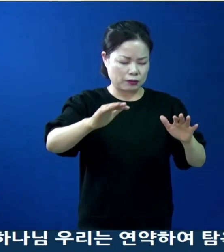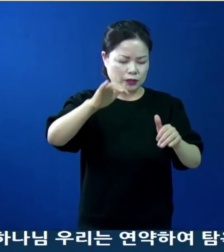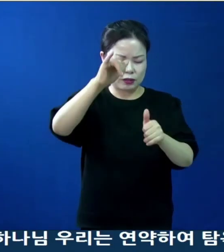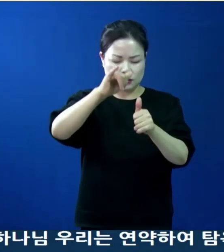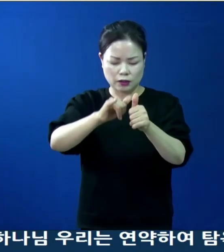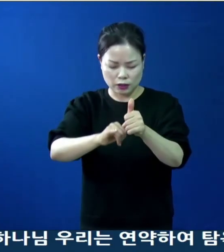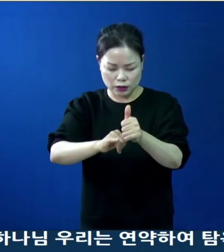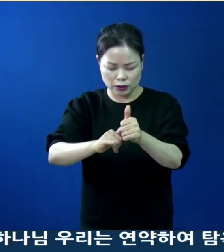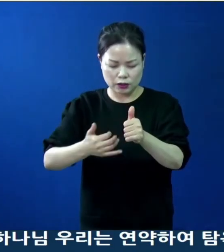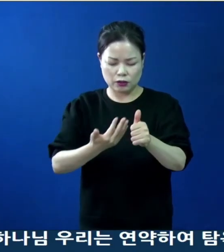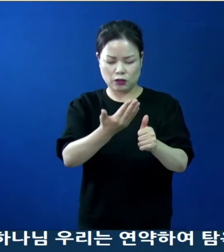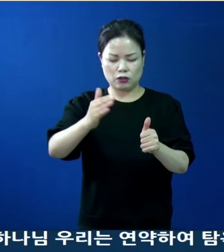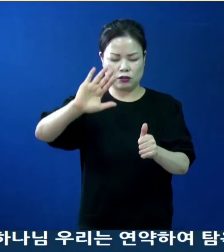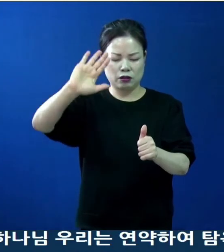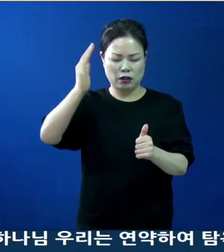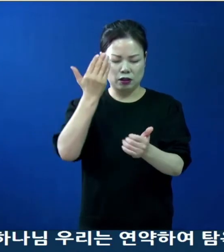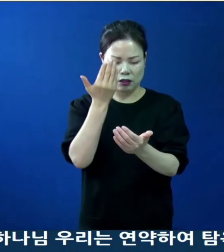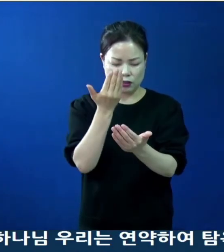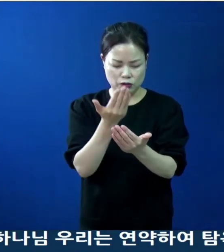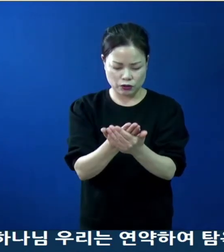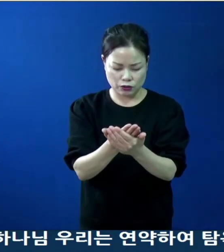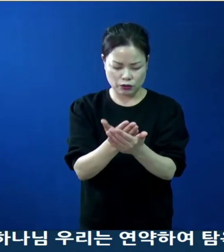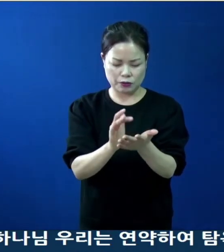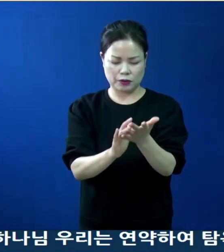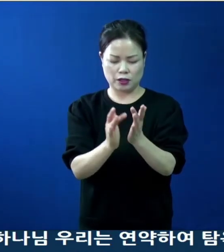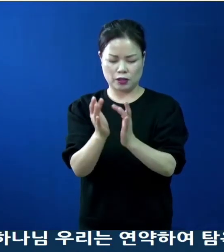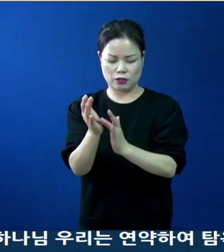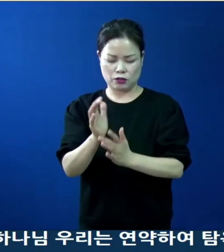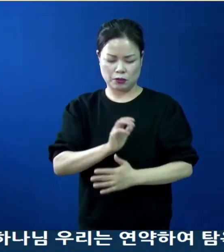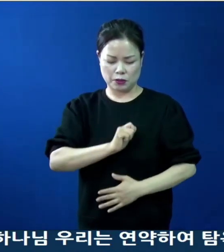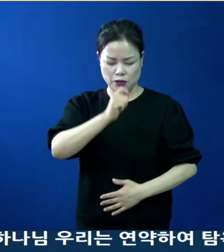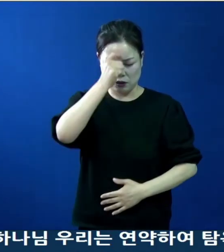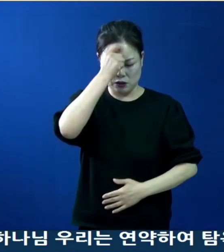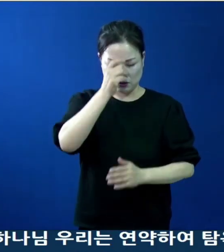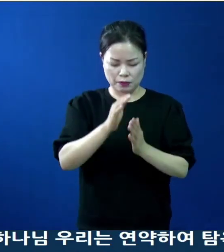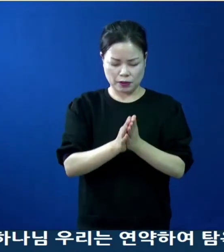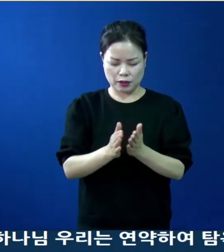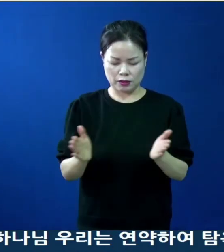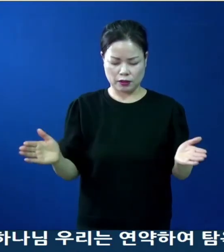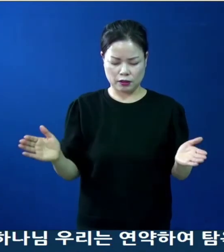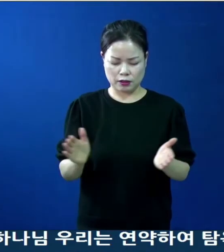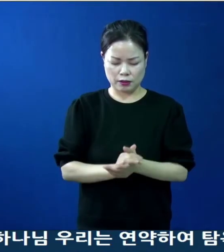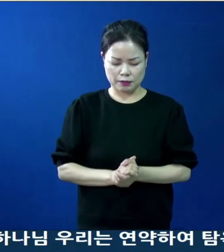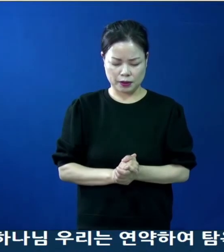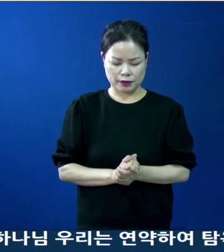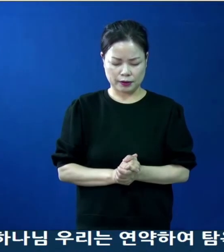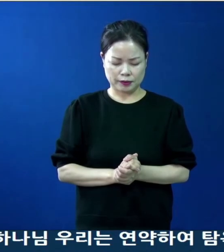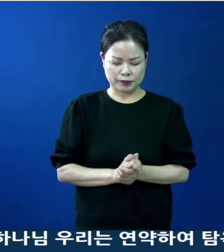살아갈 수 있는 저희들이 되게 하여 주옵소서. 예수님의 이름으로 기도하옵나이다. 아멘.